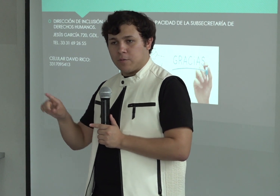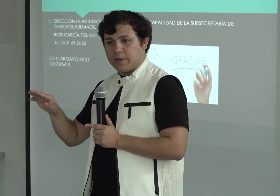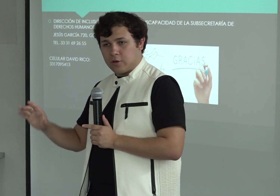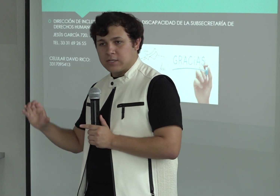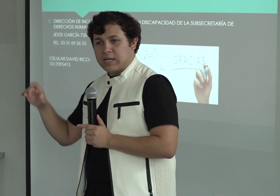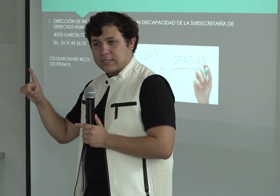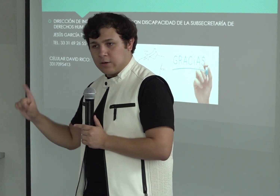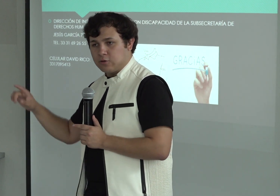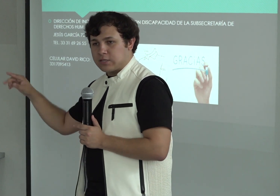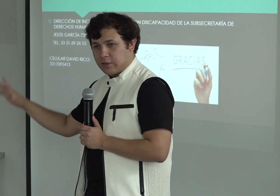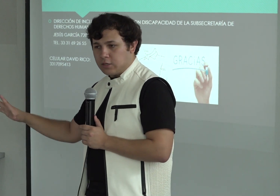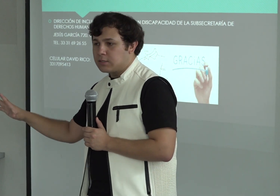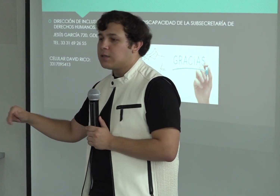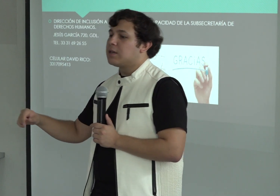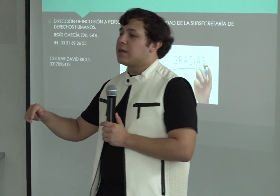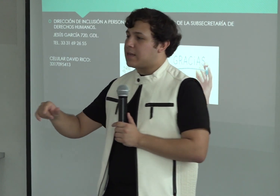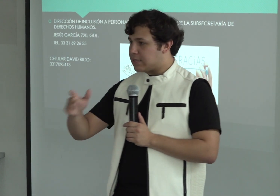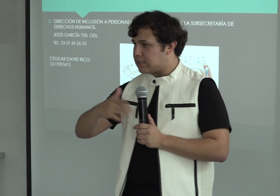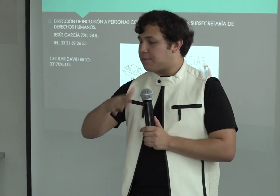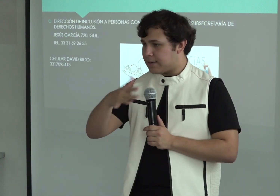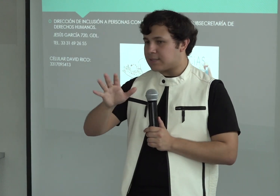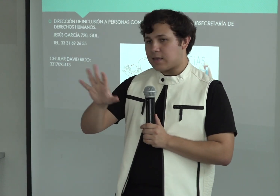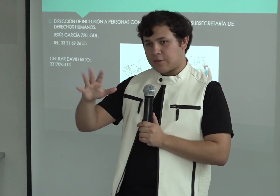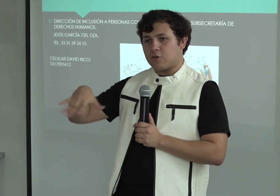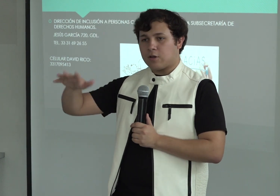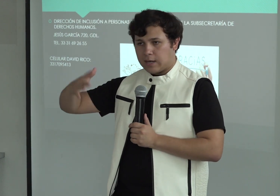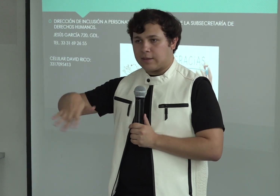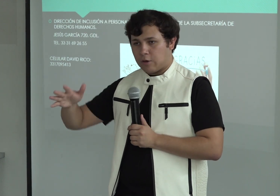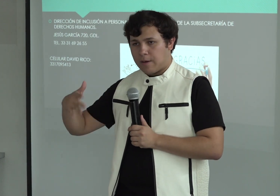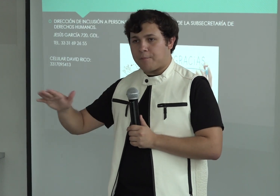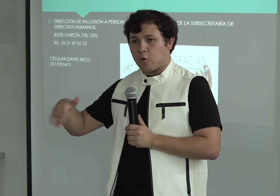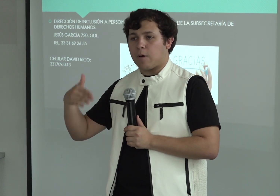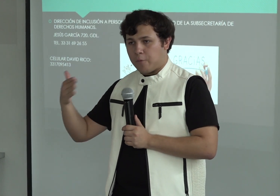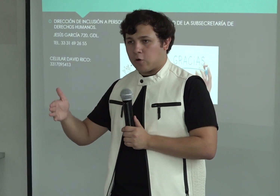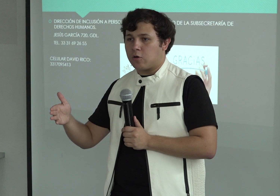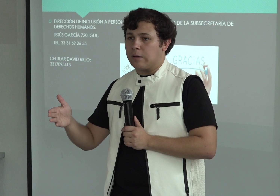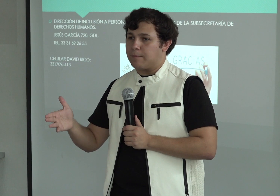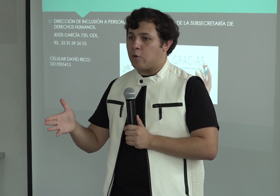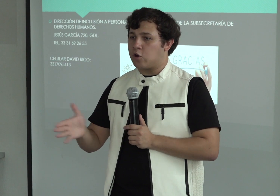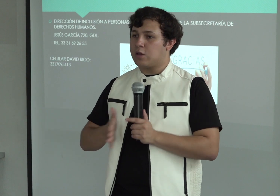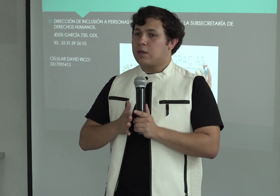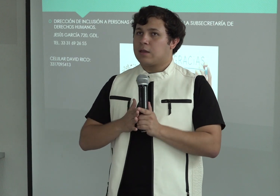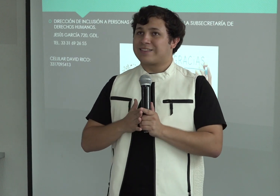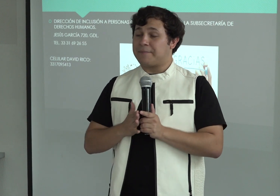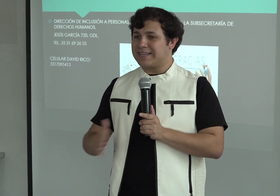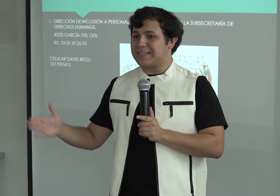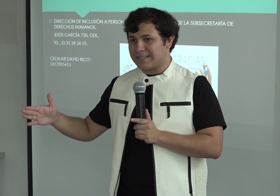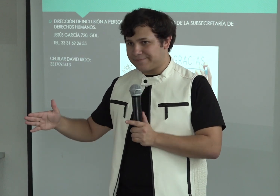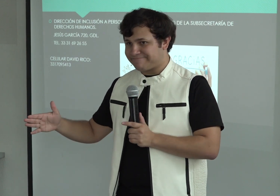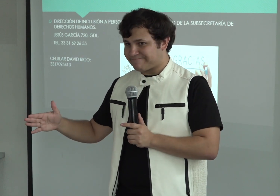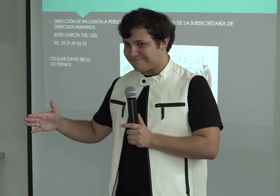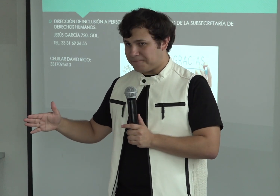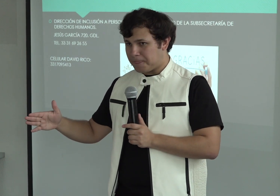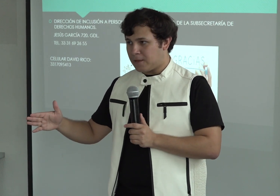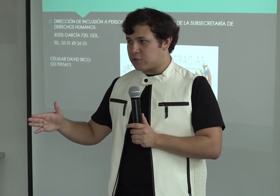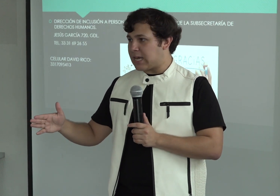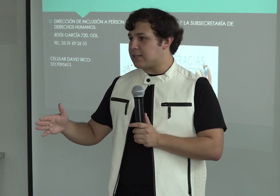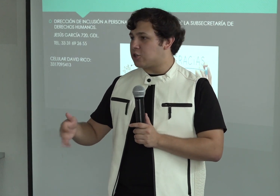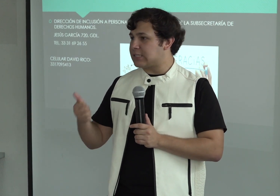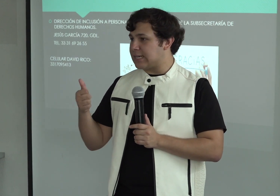B2, C1, C2, y así te van enseñando el idioma poco a poco por semestres. O sea, son 6